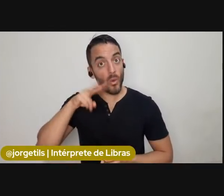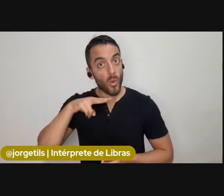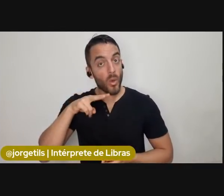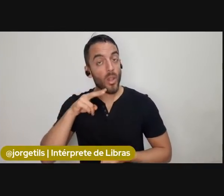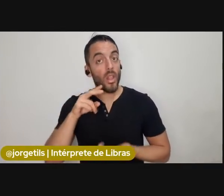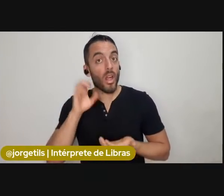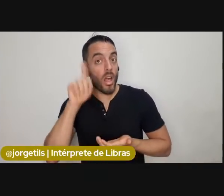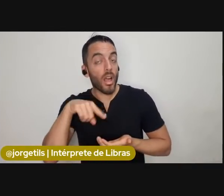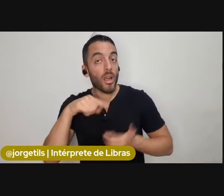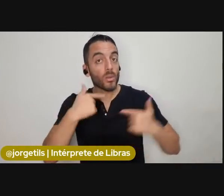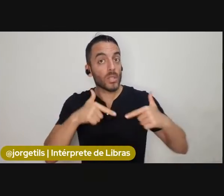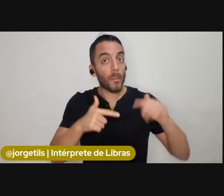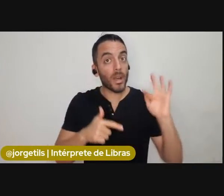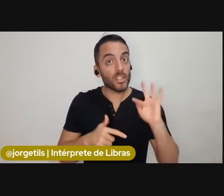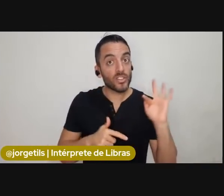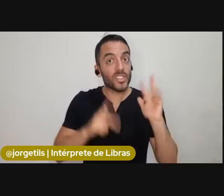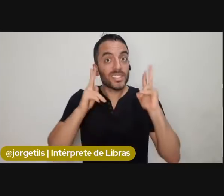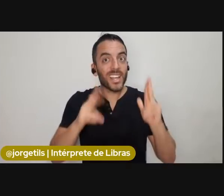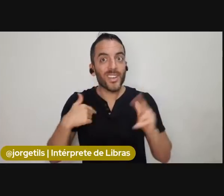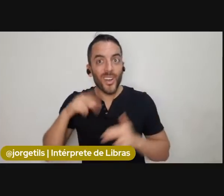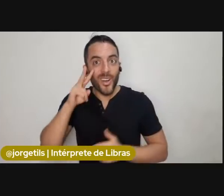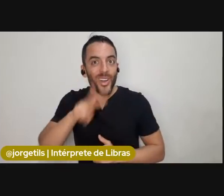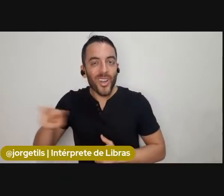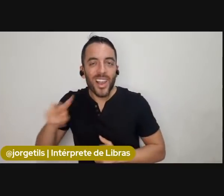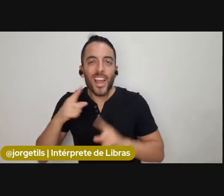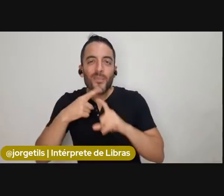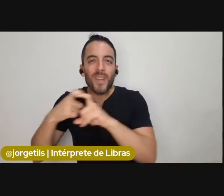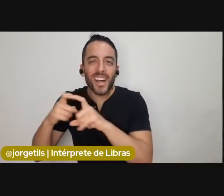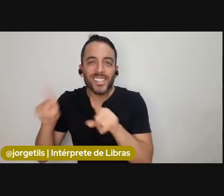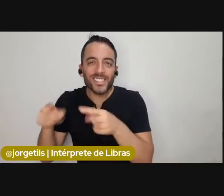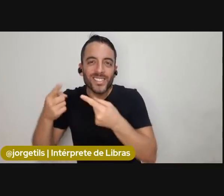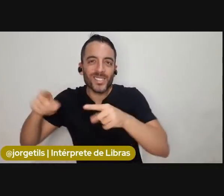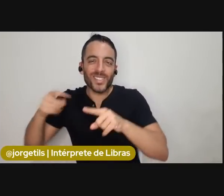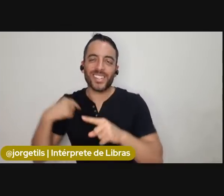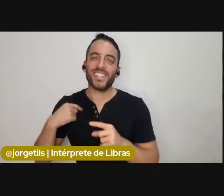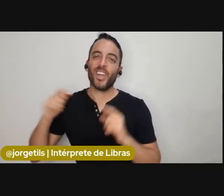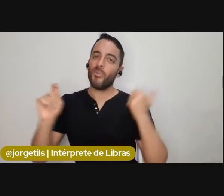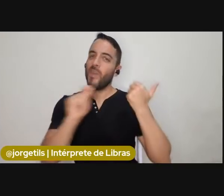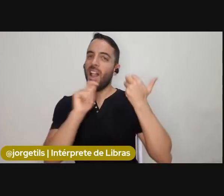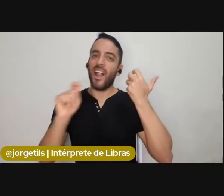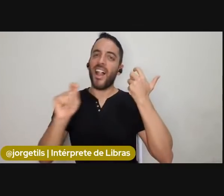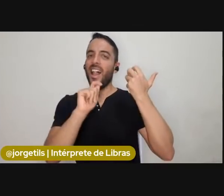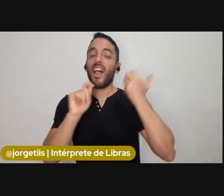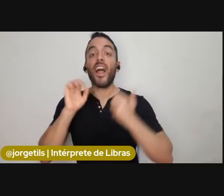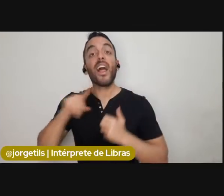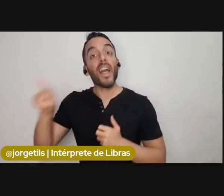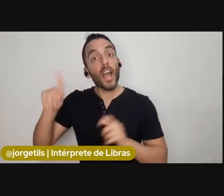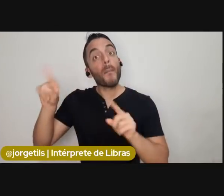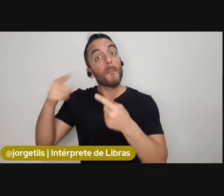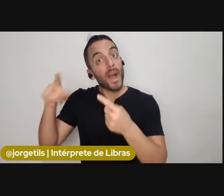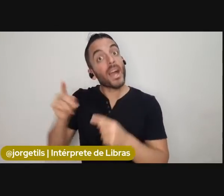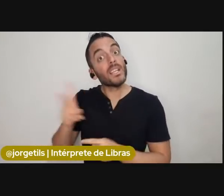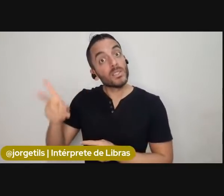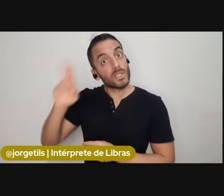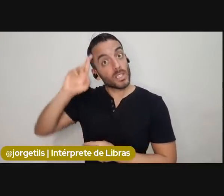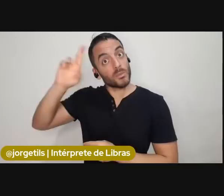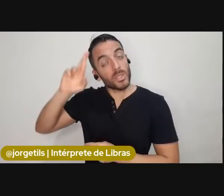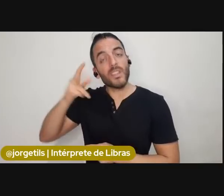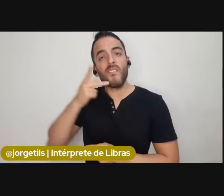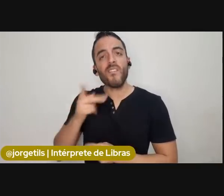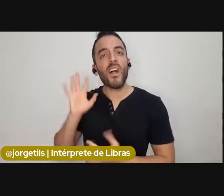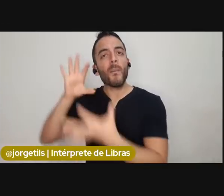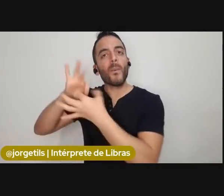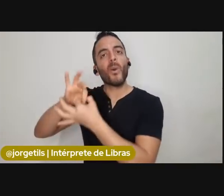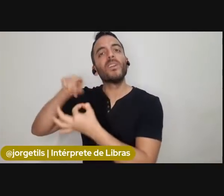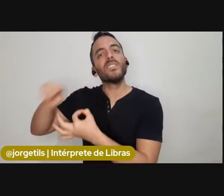partitura quando eu tocava na orquestra. O nosso maestro sempre contextualizava as músicas e eu acho que toda teoria em física tem seu contexto.